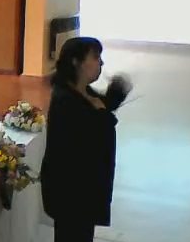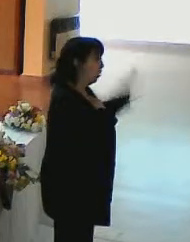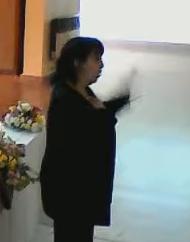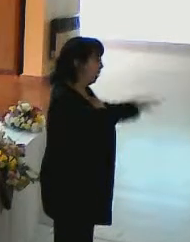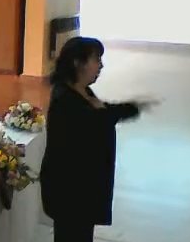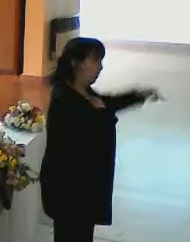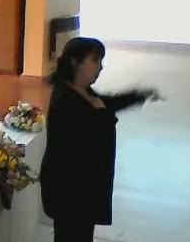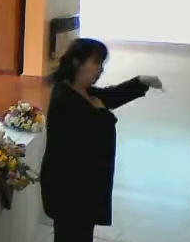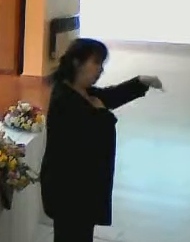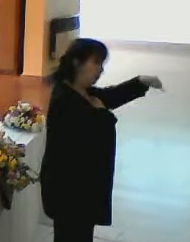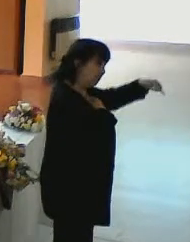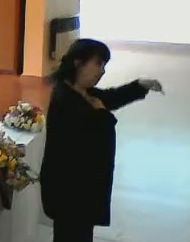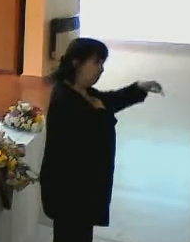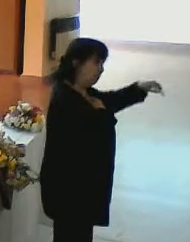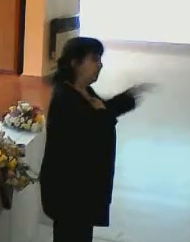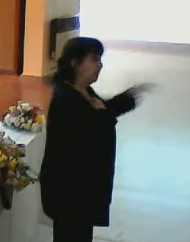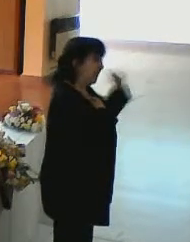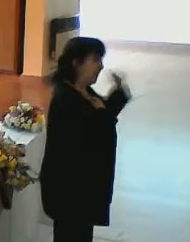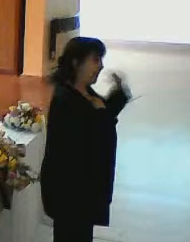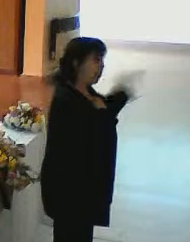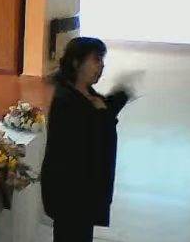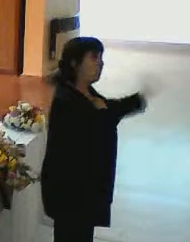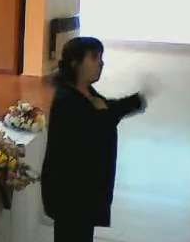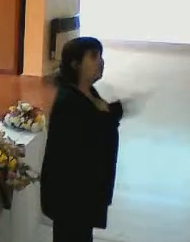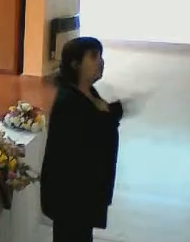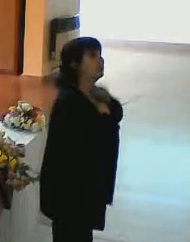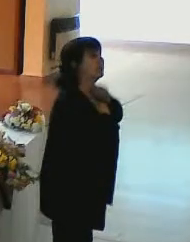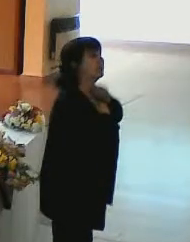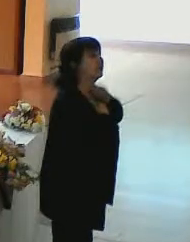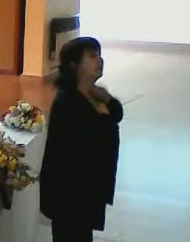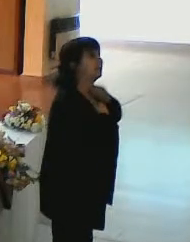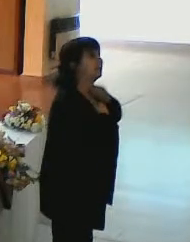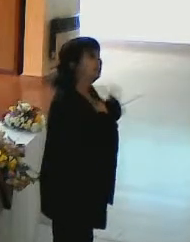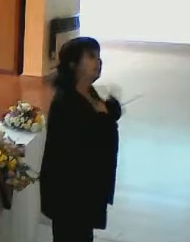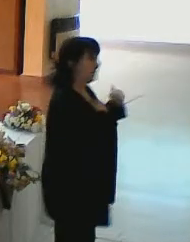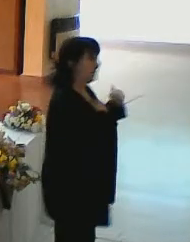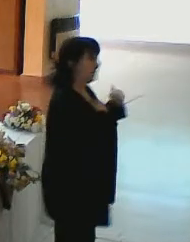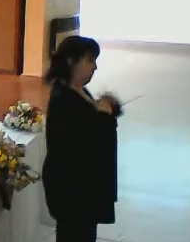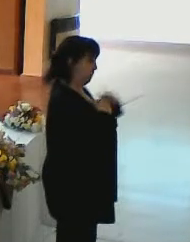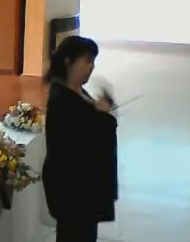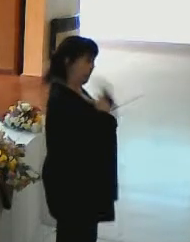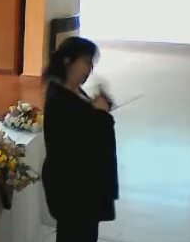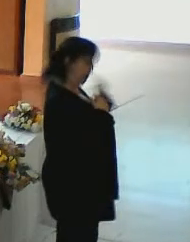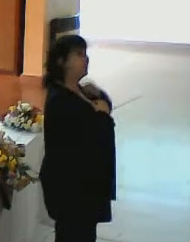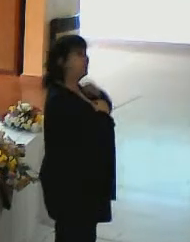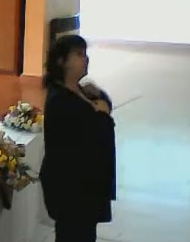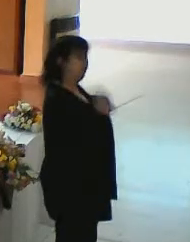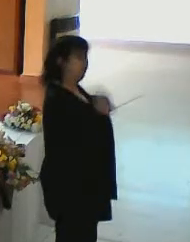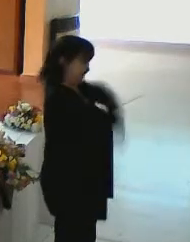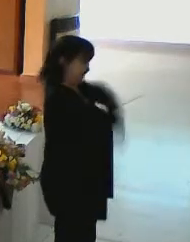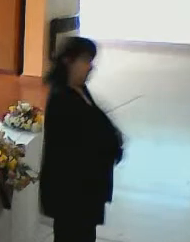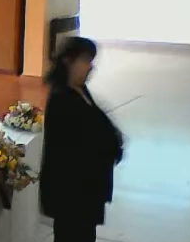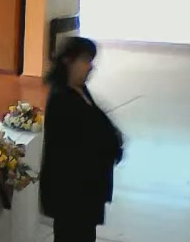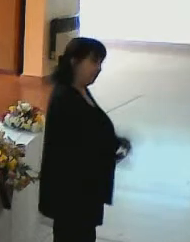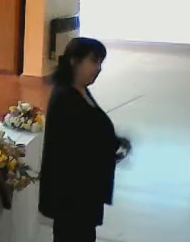cantidad de hipotiroidismo. Aparte de ser el hipotiroidismo congénito, una causa de un trastorno del neurodesarrollo.